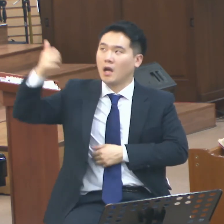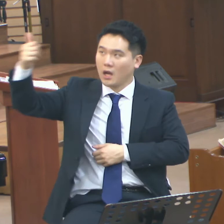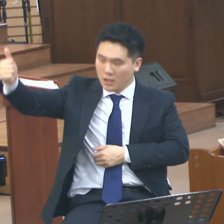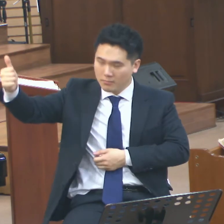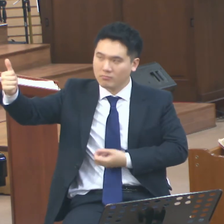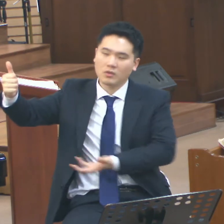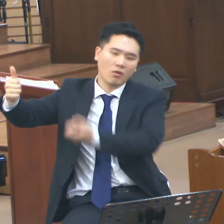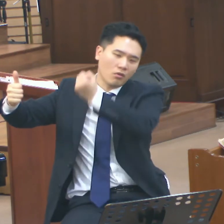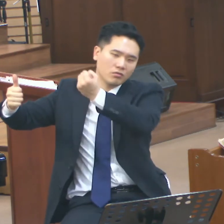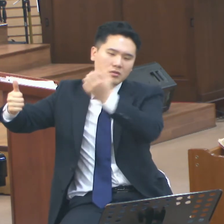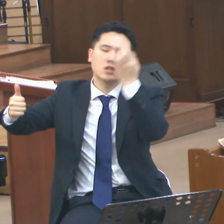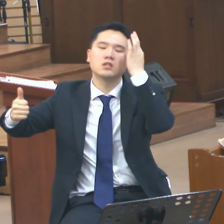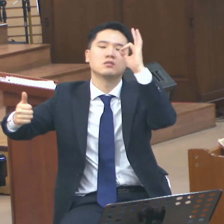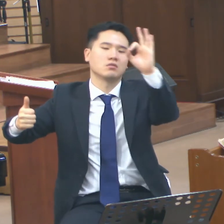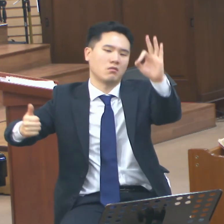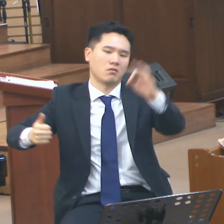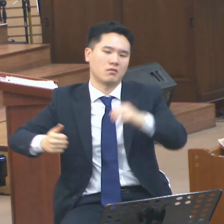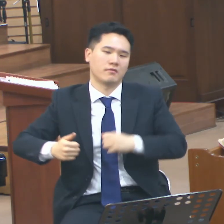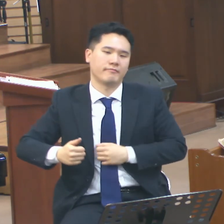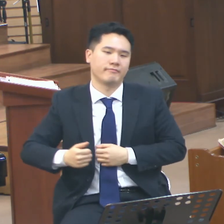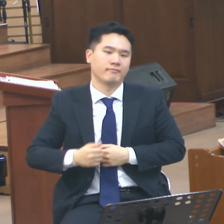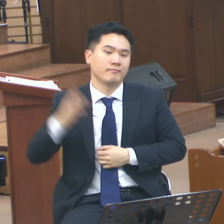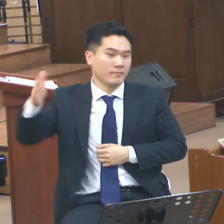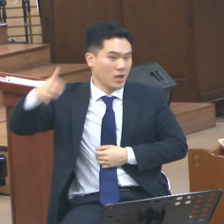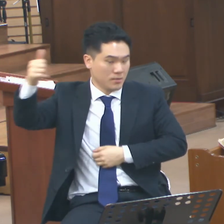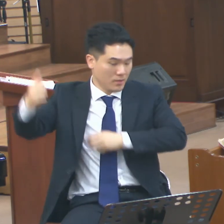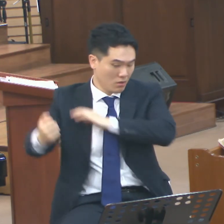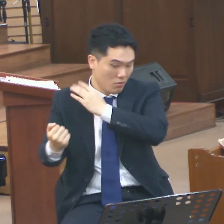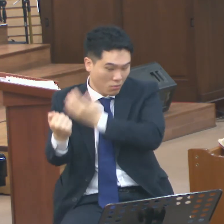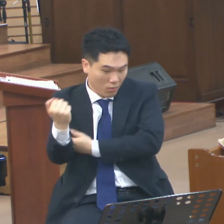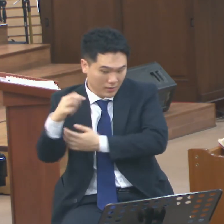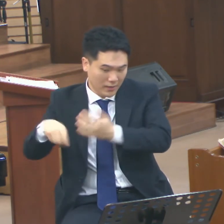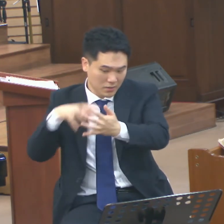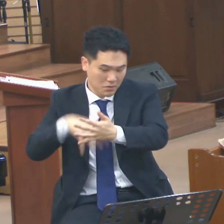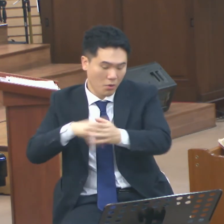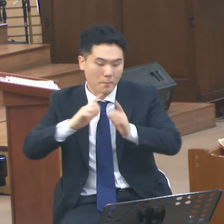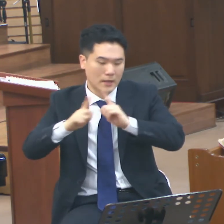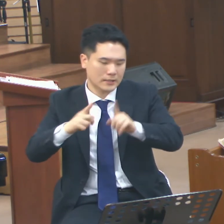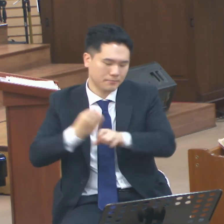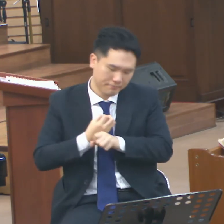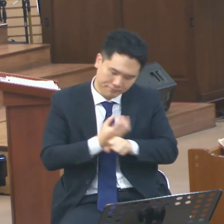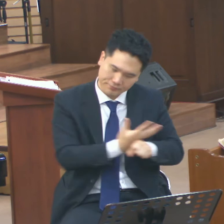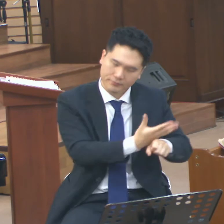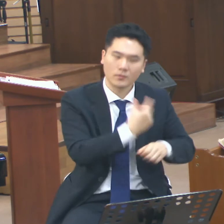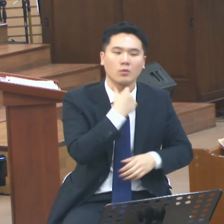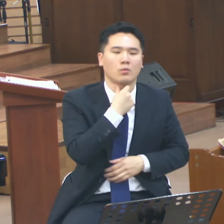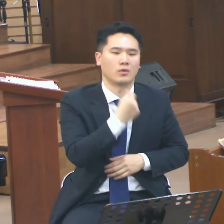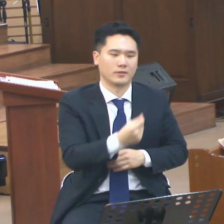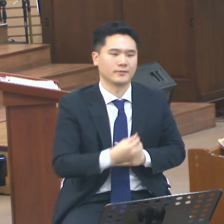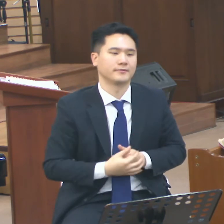하나님의 권위 속에서 말씀을 전하기를 원하시는 거죠.